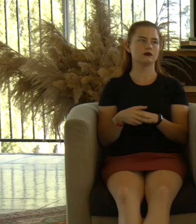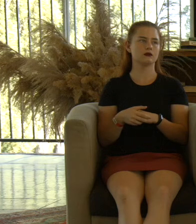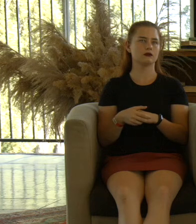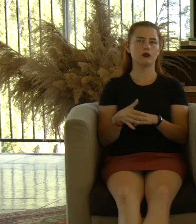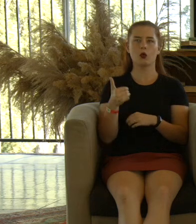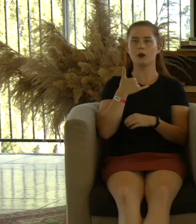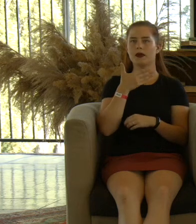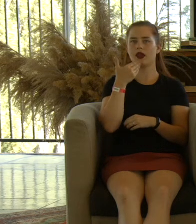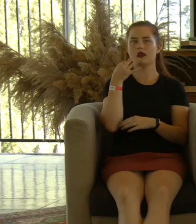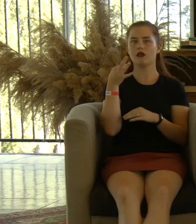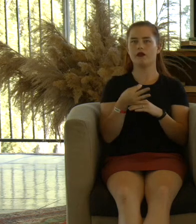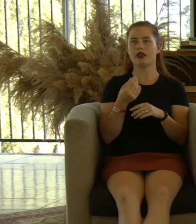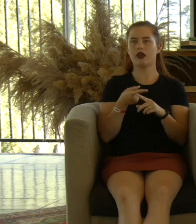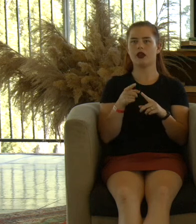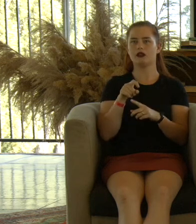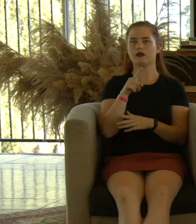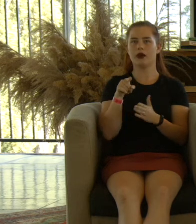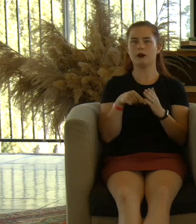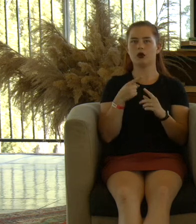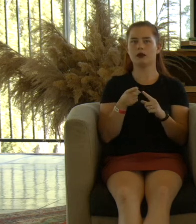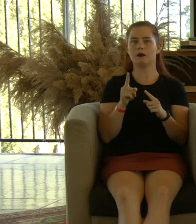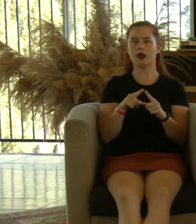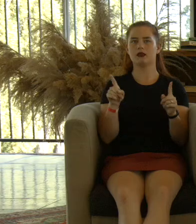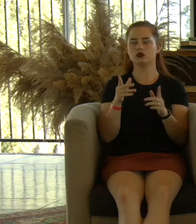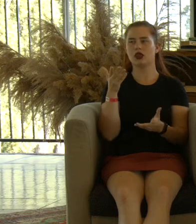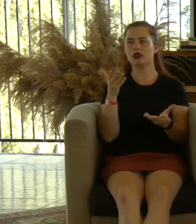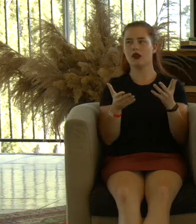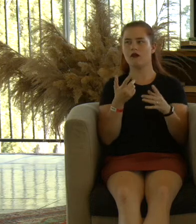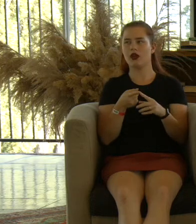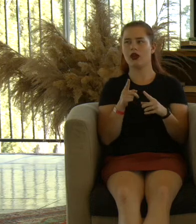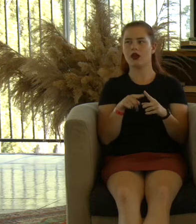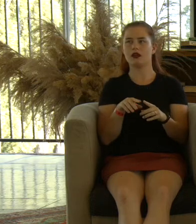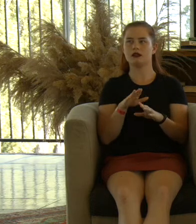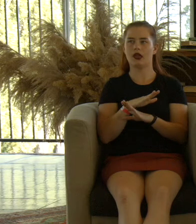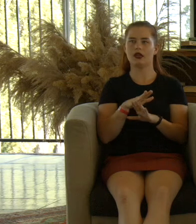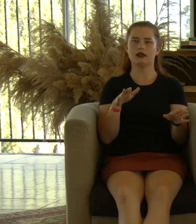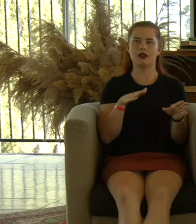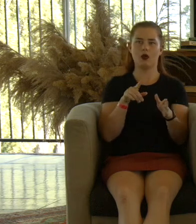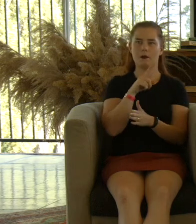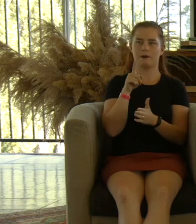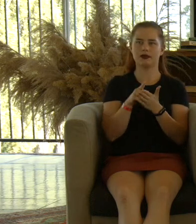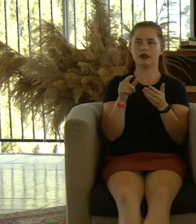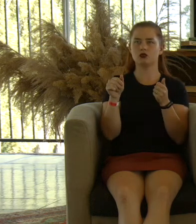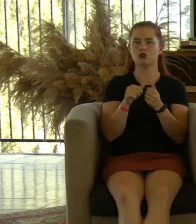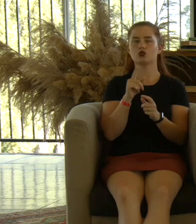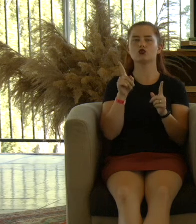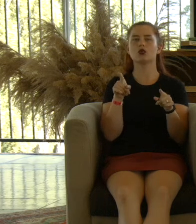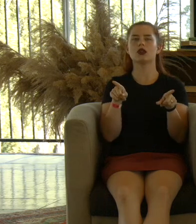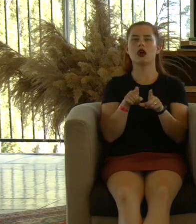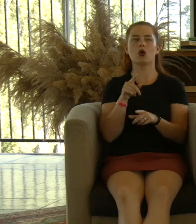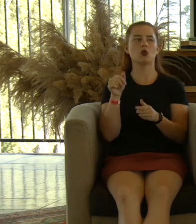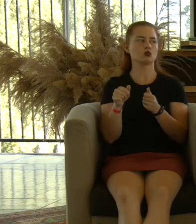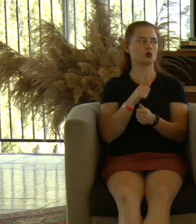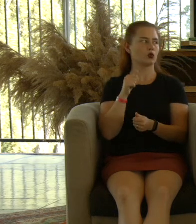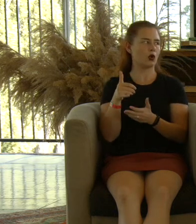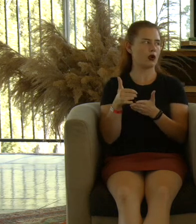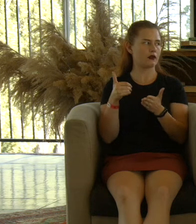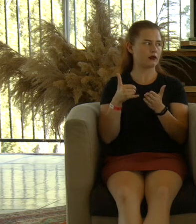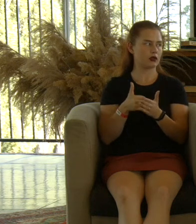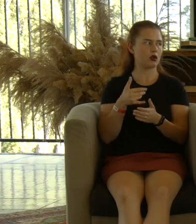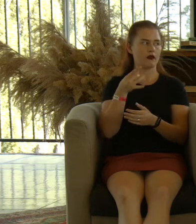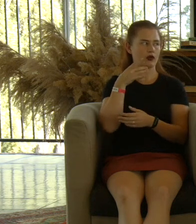у меня нет ответа на этот вопрос, потому что, наверное, это не обязательно сухие вина. Знаете, что такое сухое вино? Вина есть в